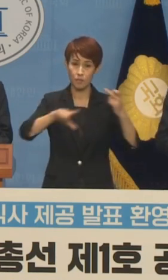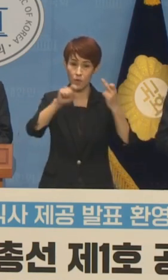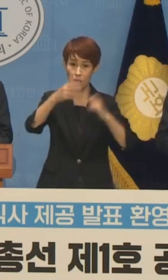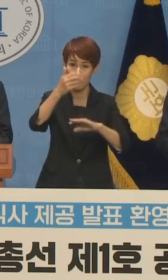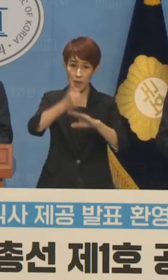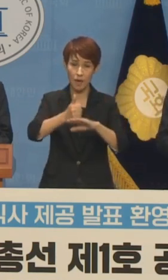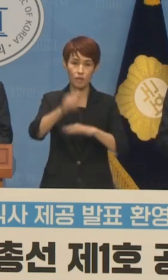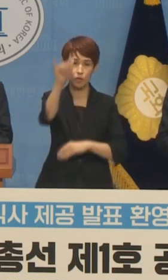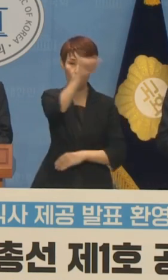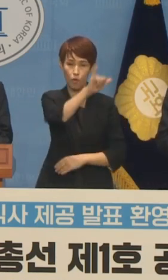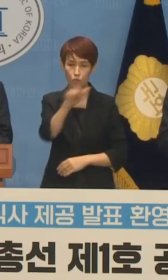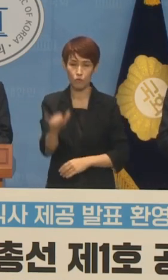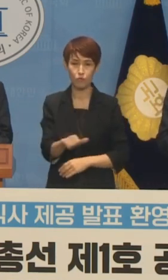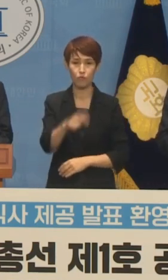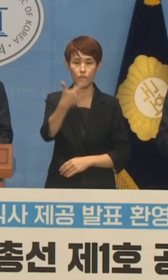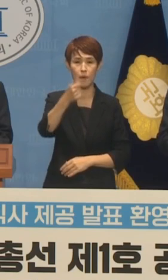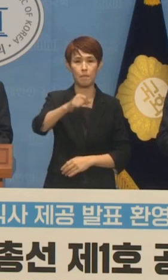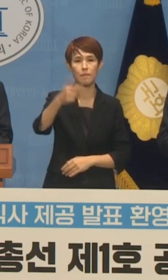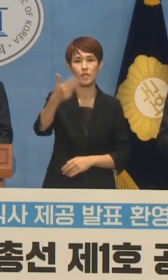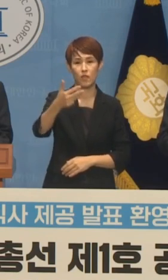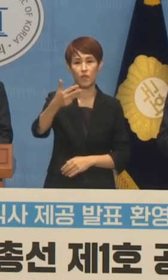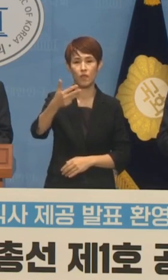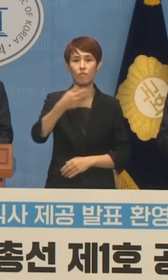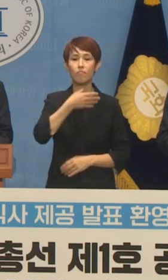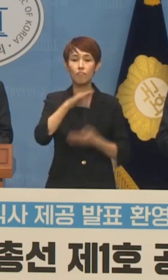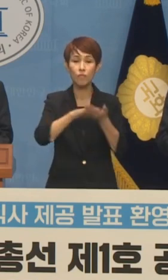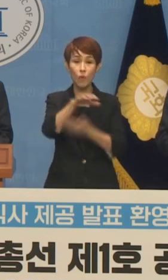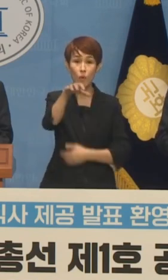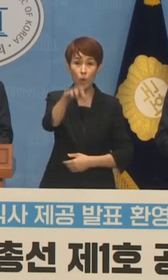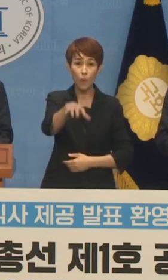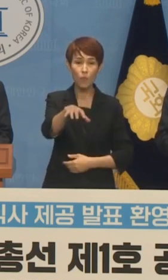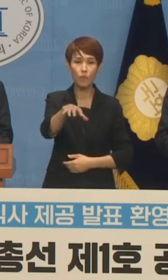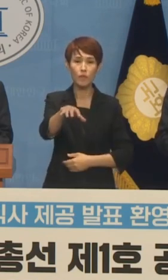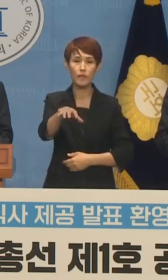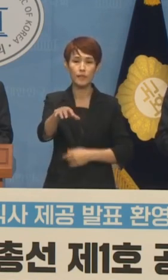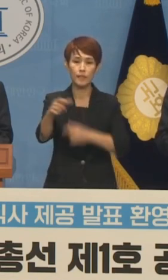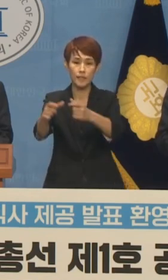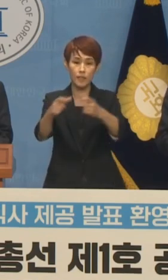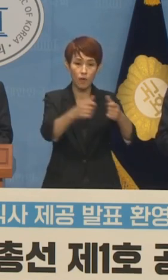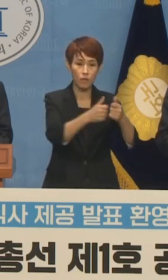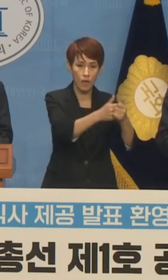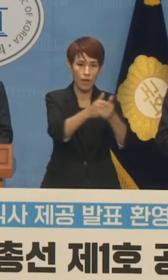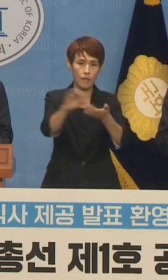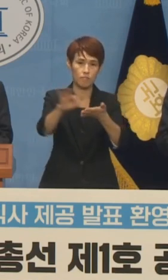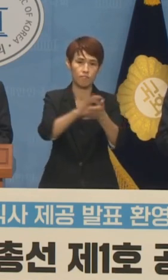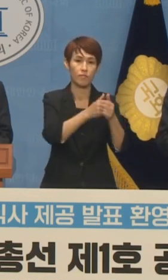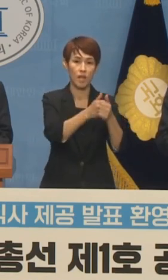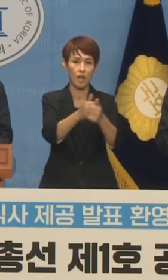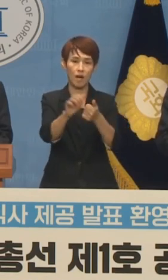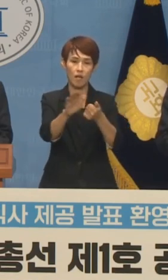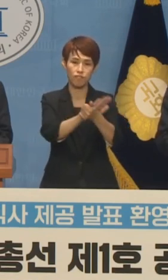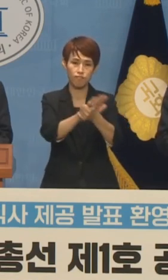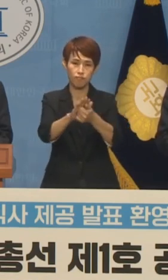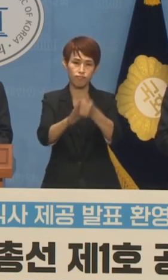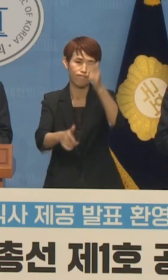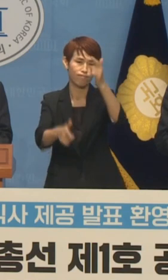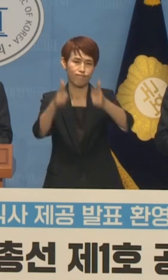전국 6만 8천여 개소가 운영되고 있는 경로당은 지자체의 여건과 재정 상황에 따라 서비스의 편차가 상당히